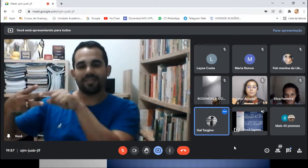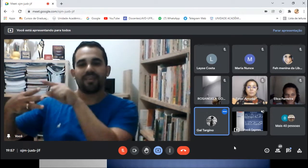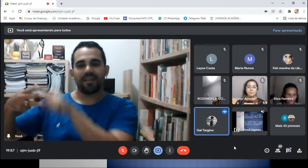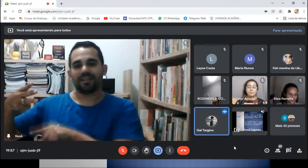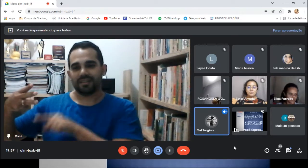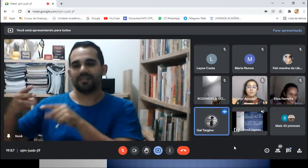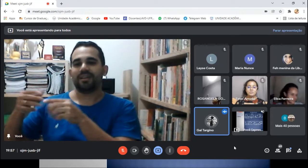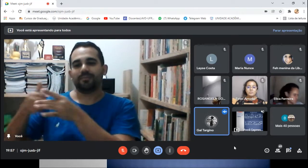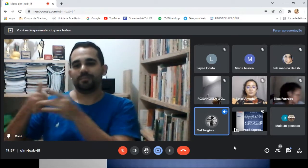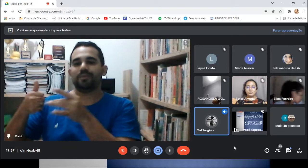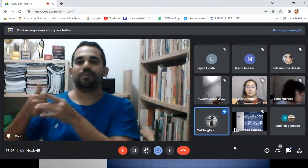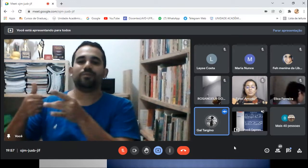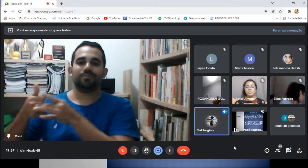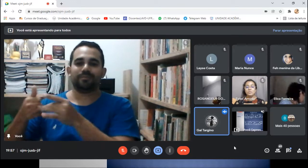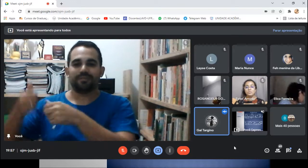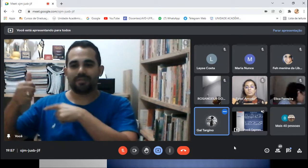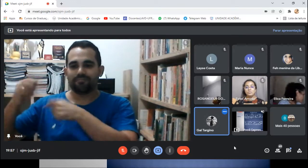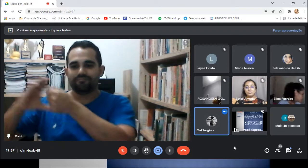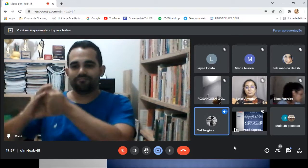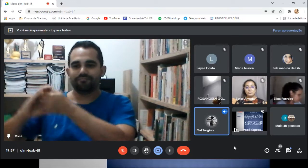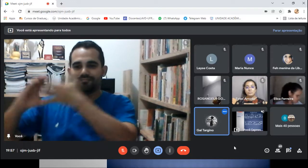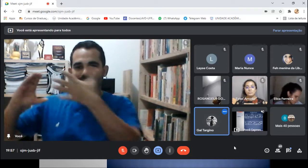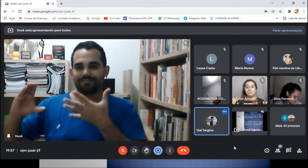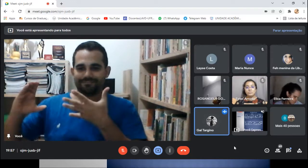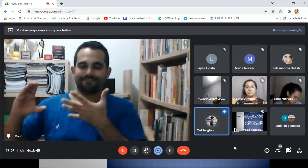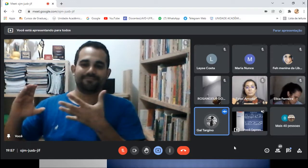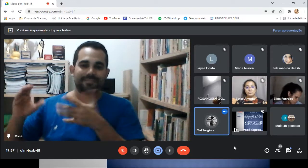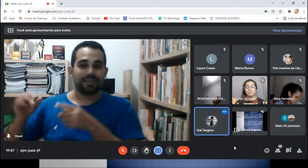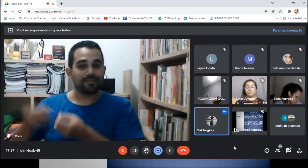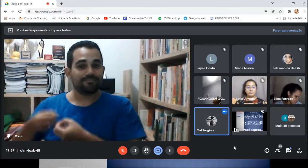eu não consegui, professor, de novo. Peraí.